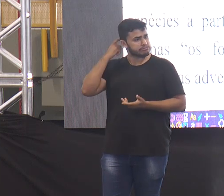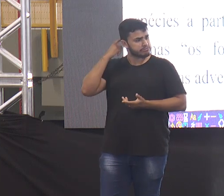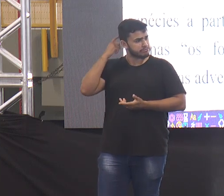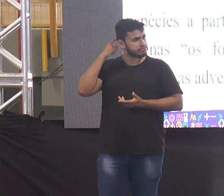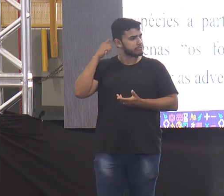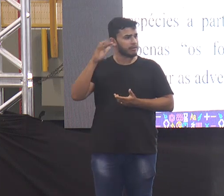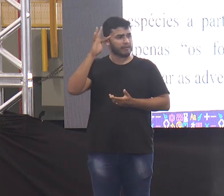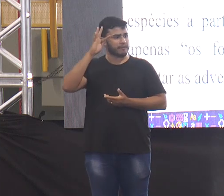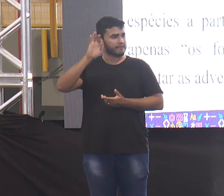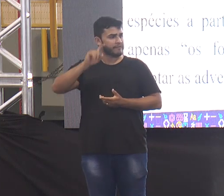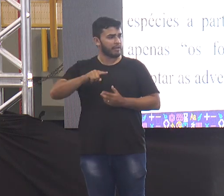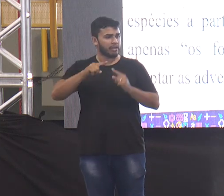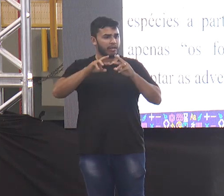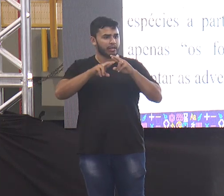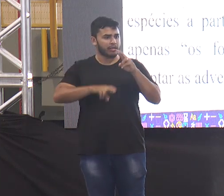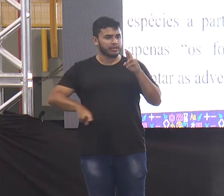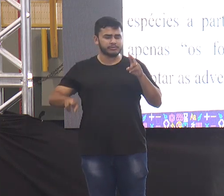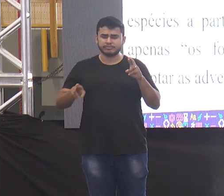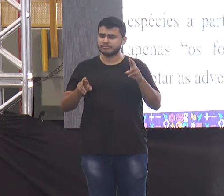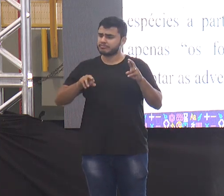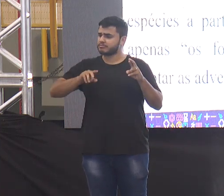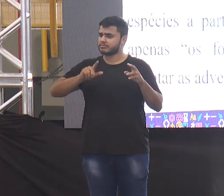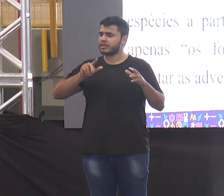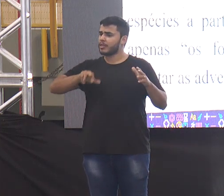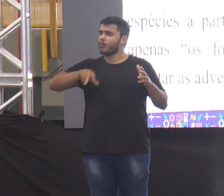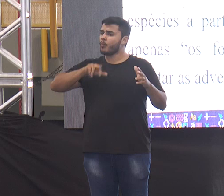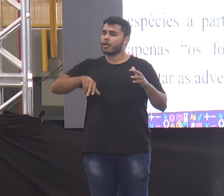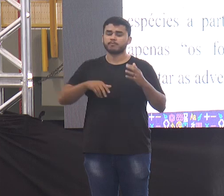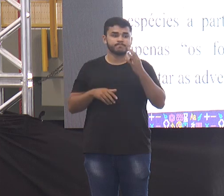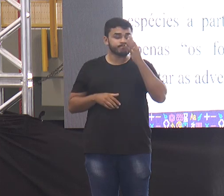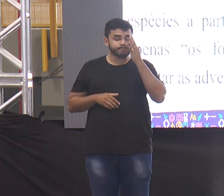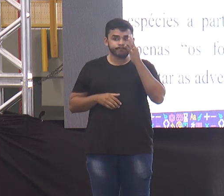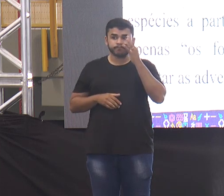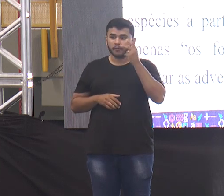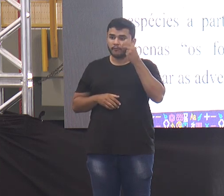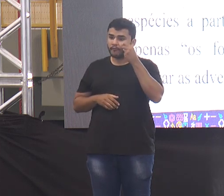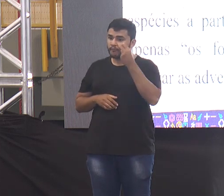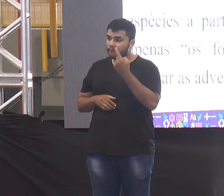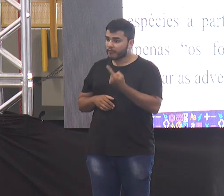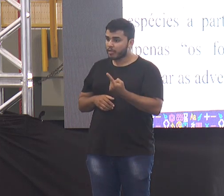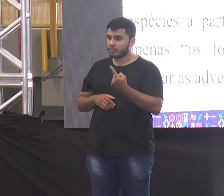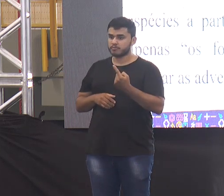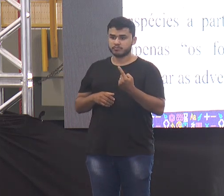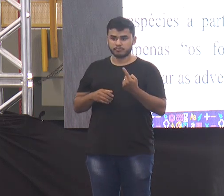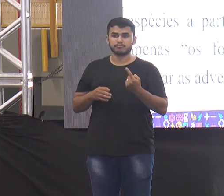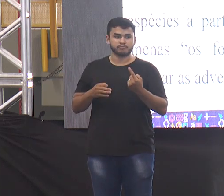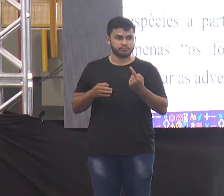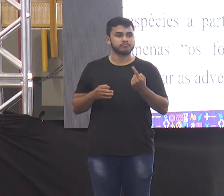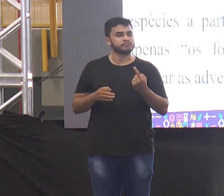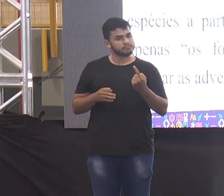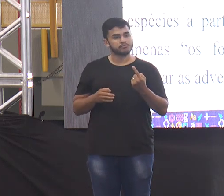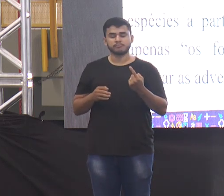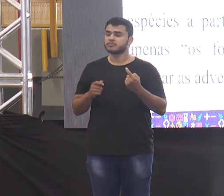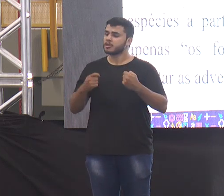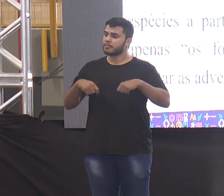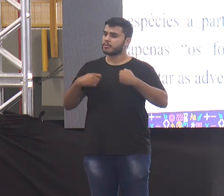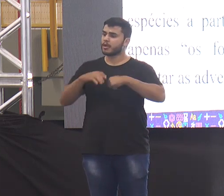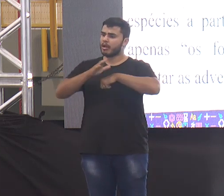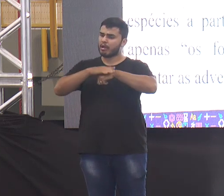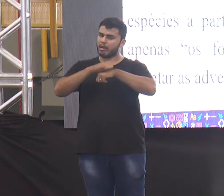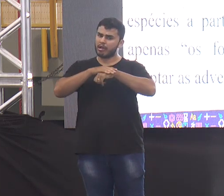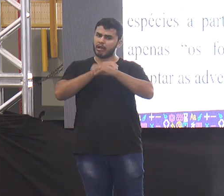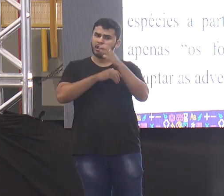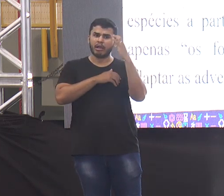religião. É só a realidade concreta, material. E a postura